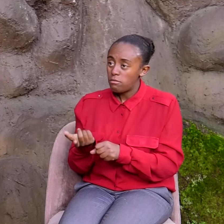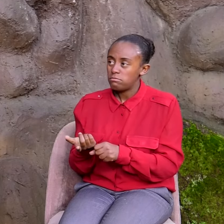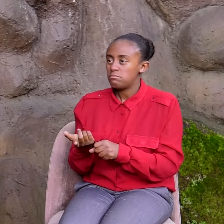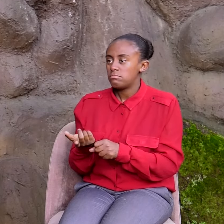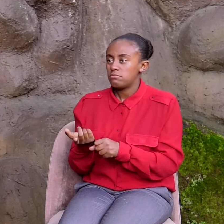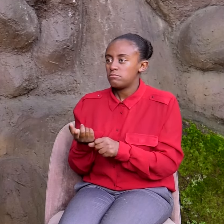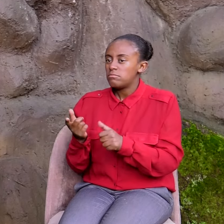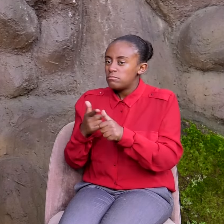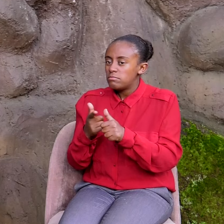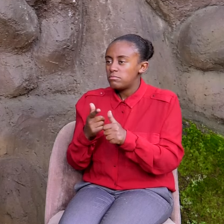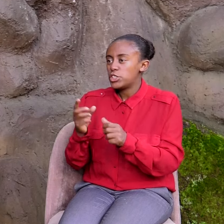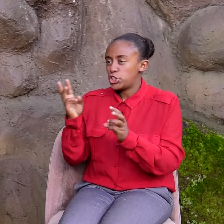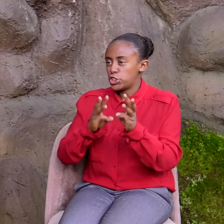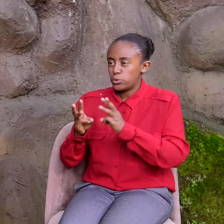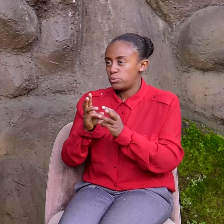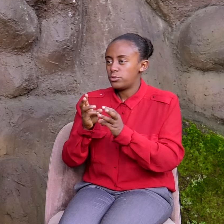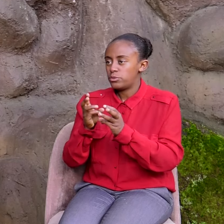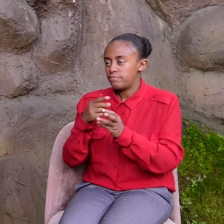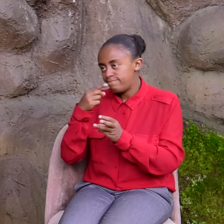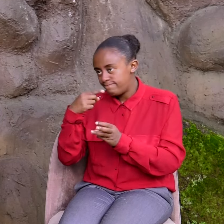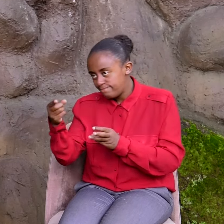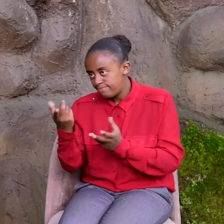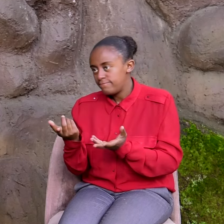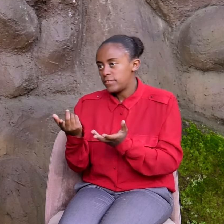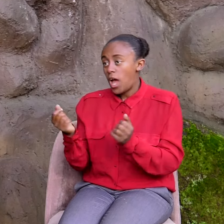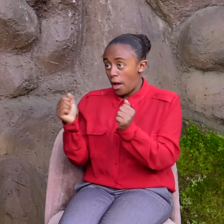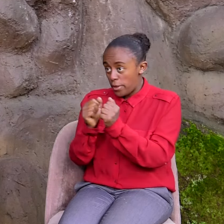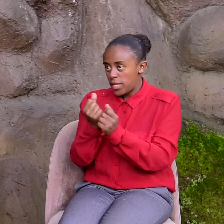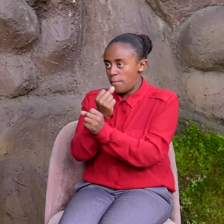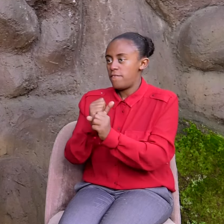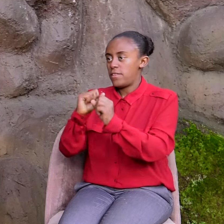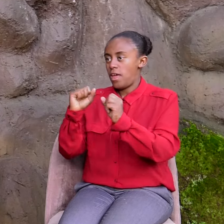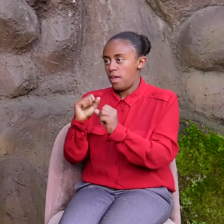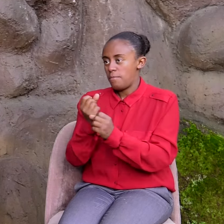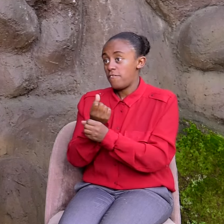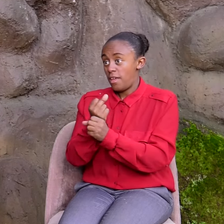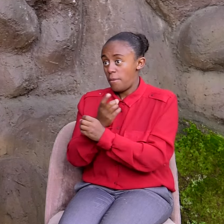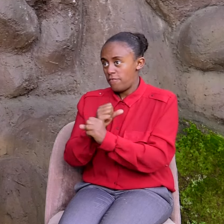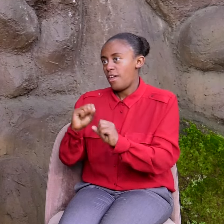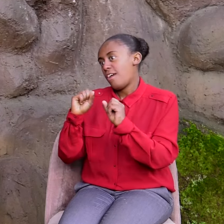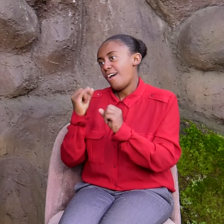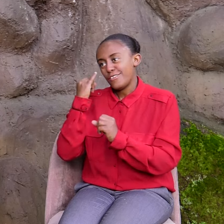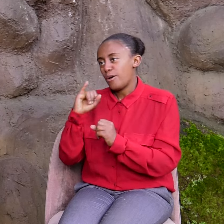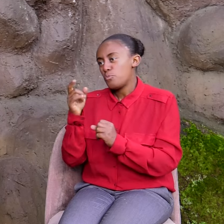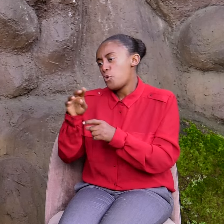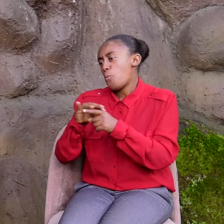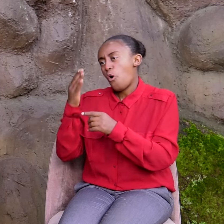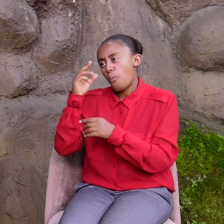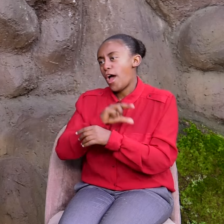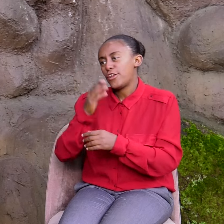እንግዲህ ችግሩን ትናገራለህ፣ የመፍትሄ ሀሳቡንም አብረህ ማስቀመጥ ግድ ይላል። ይሄ የሙያው ባህሪ ነው እንደምታውቀው።